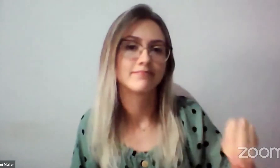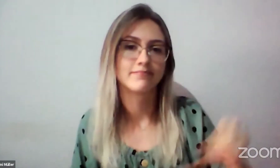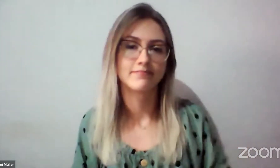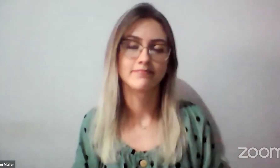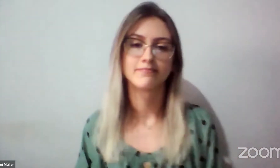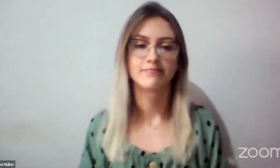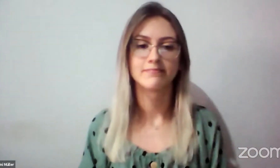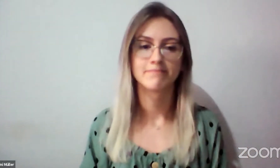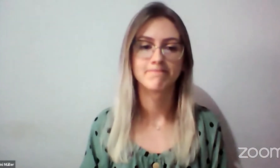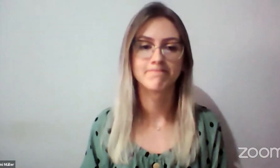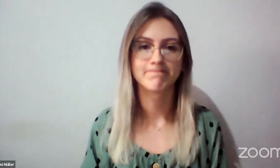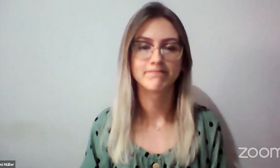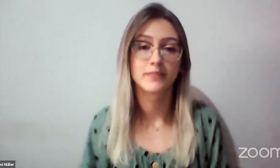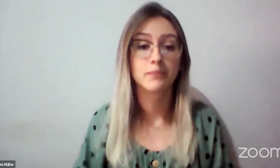Então eu desisti da Libras.